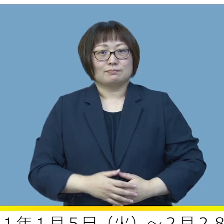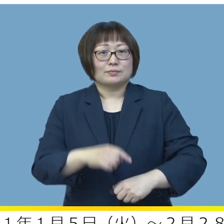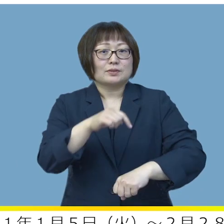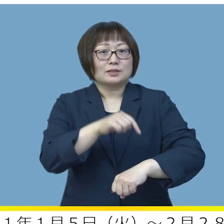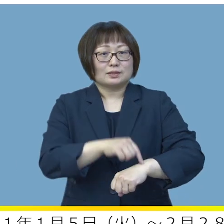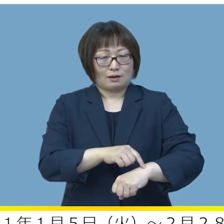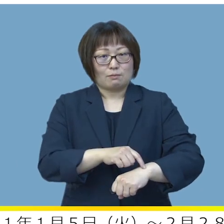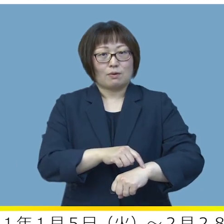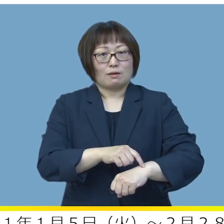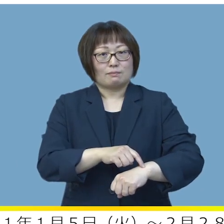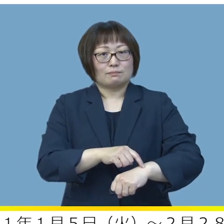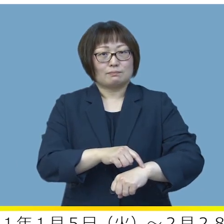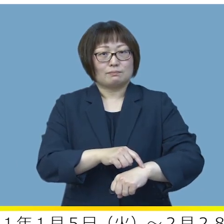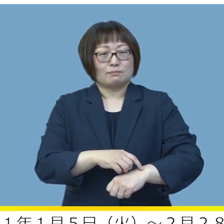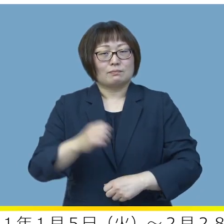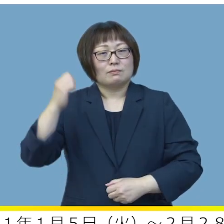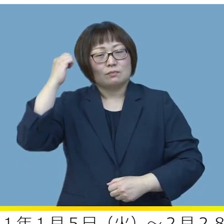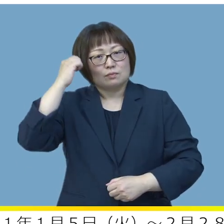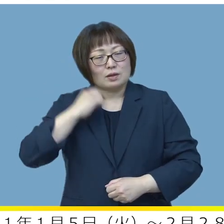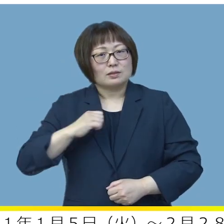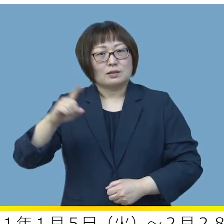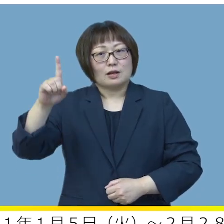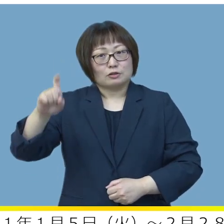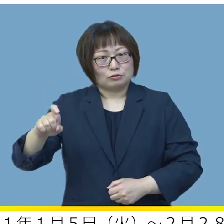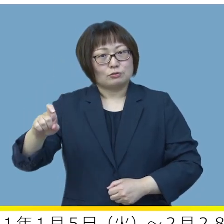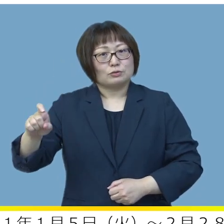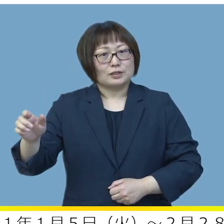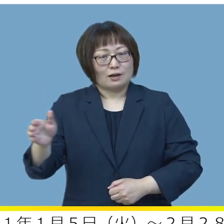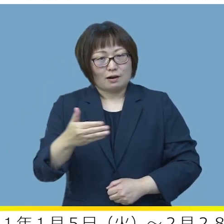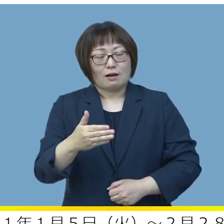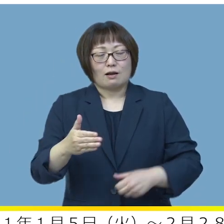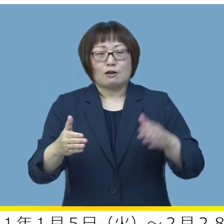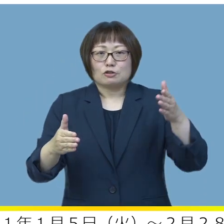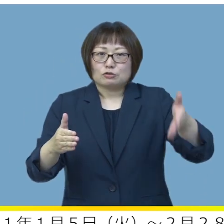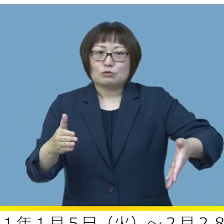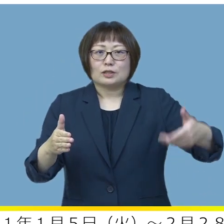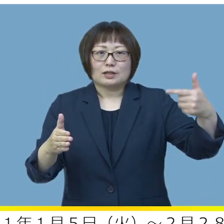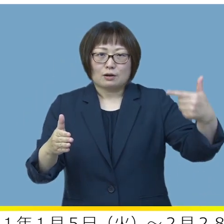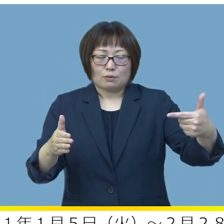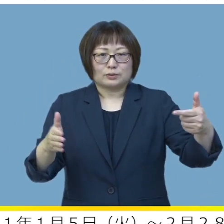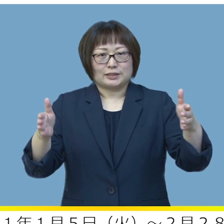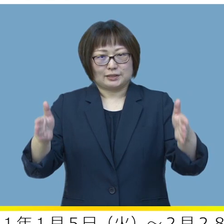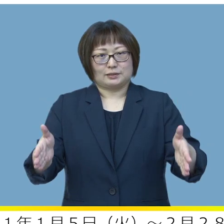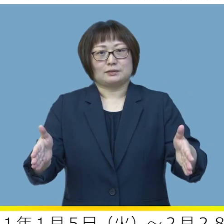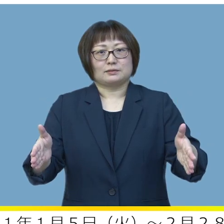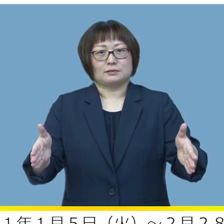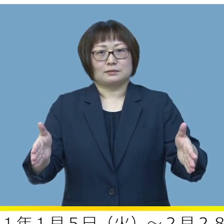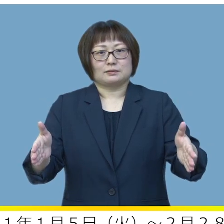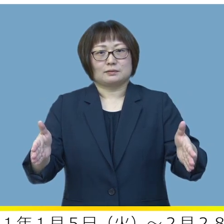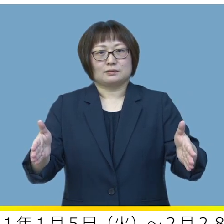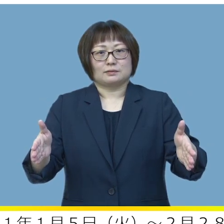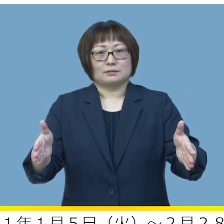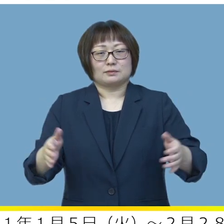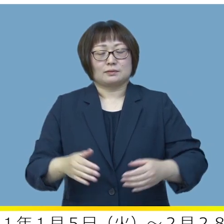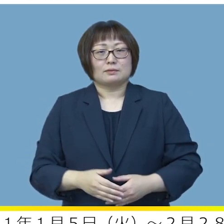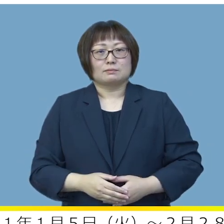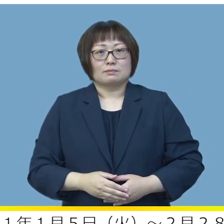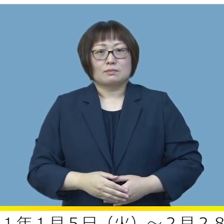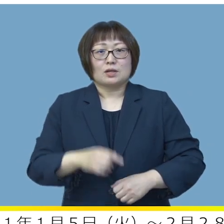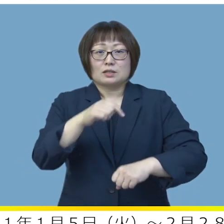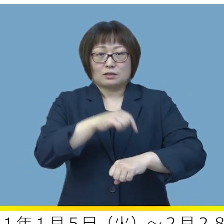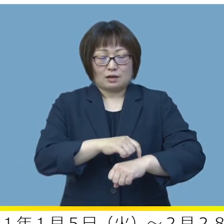二冠馬午前10時から午後6時最終入場は